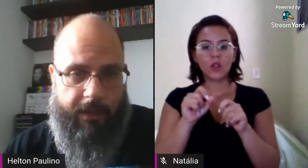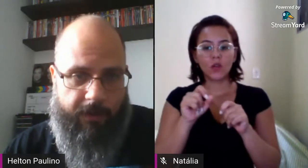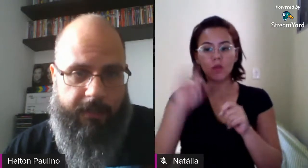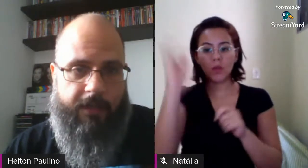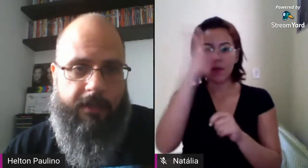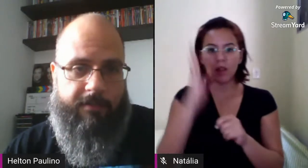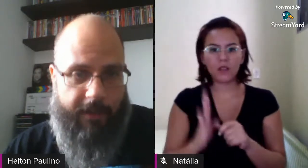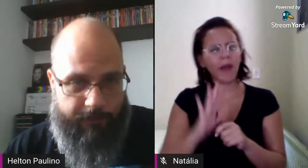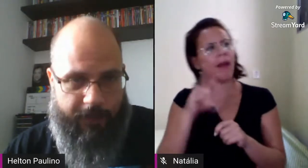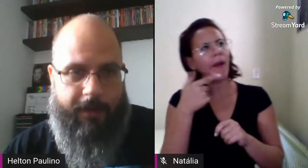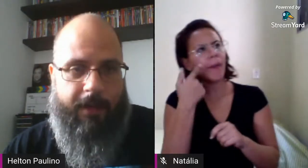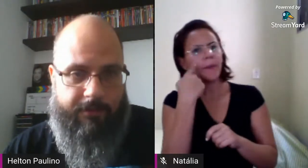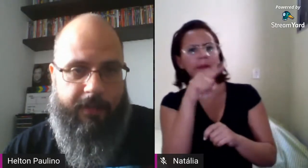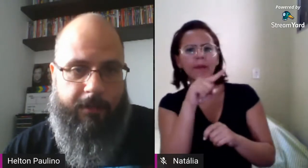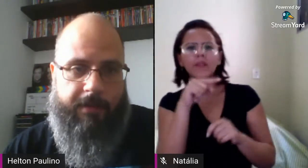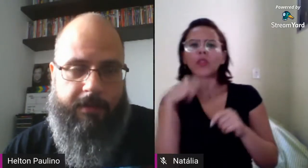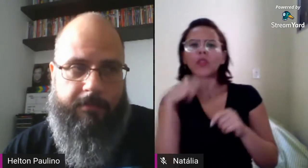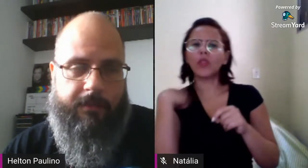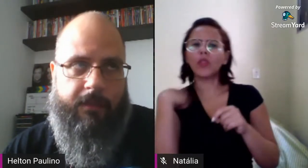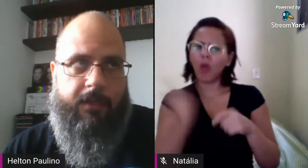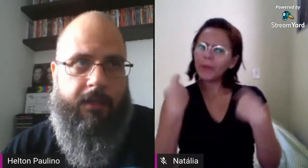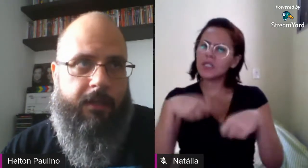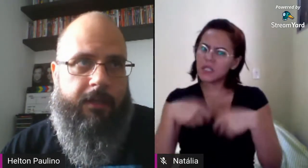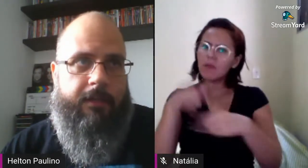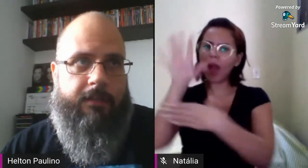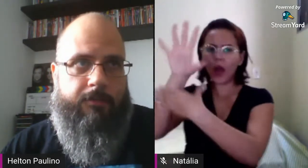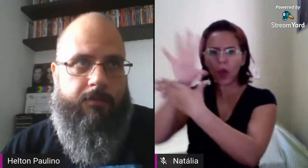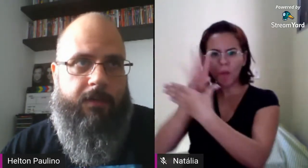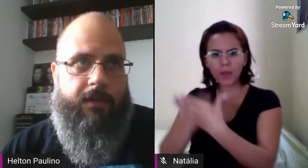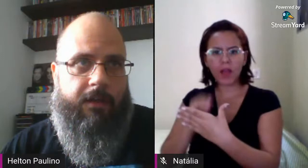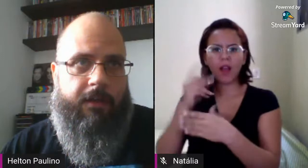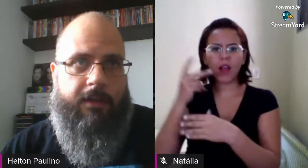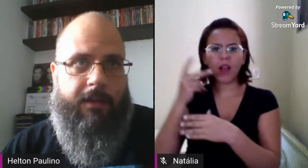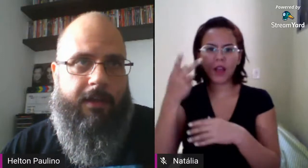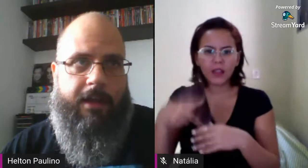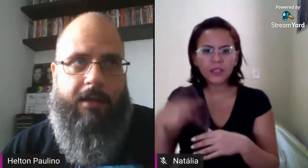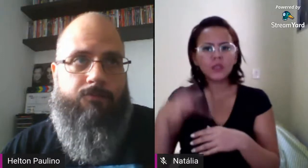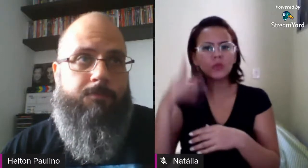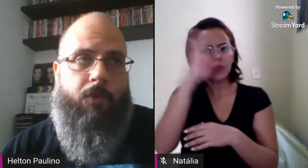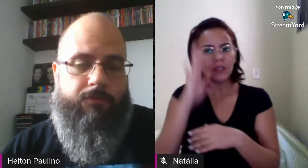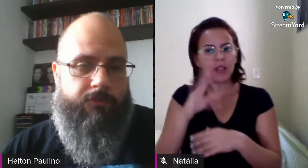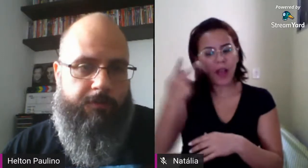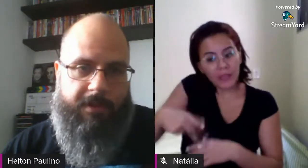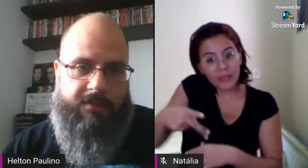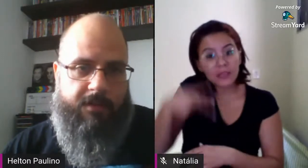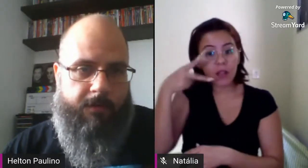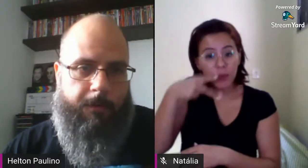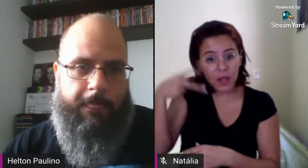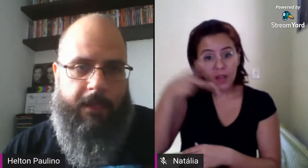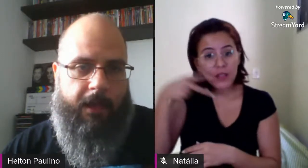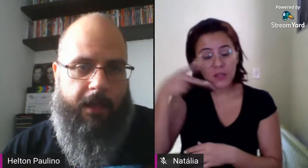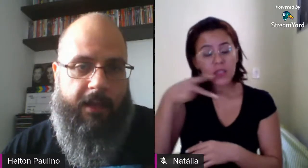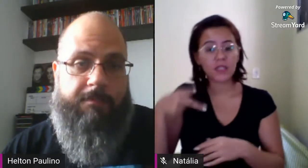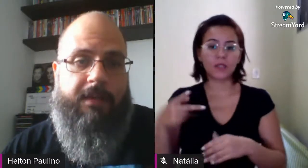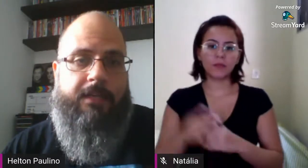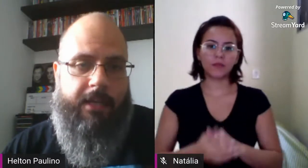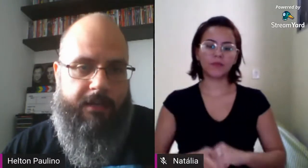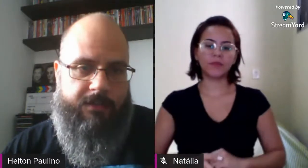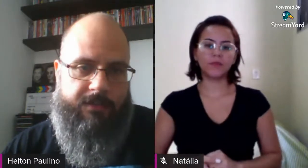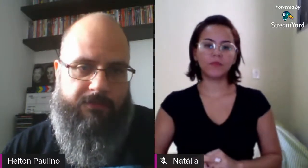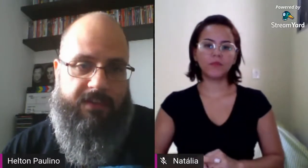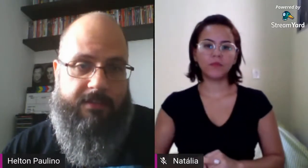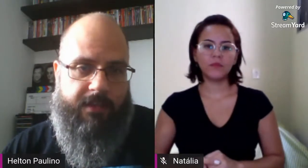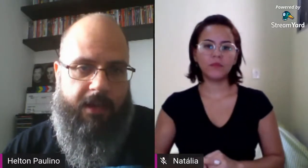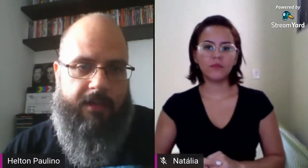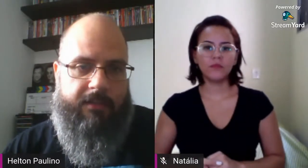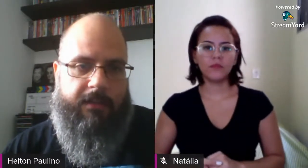foi cunhado aqui, na Serra do Talhado, aqui na Paraíba. Então, os modos de expressão, as maneiras